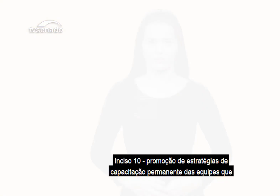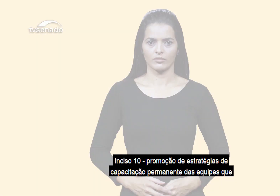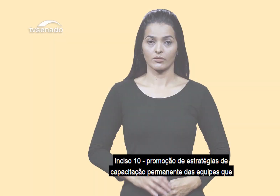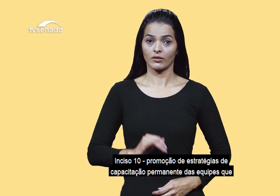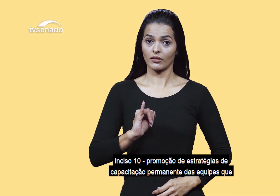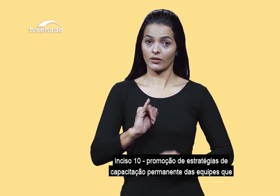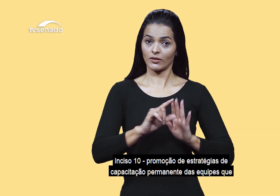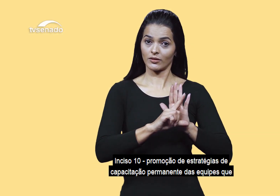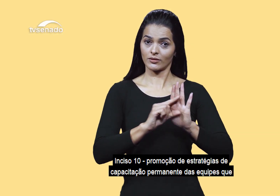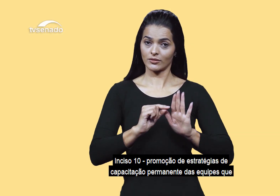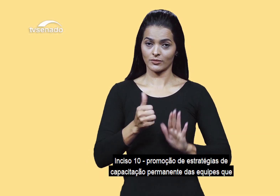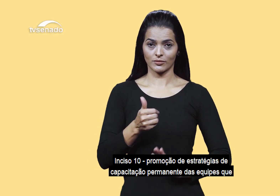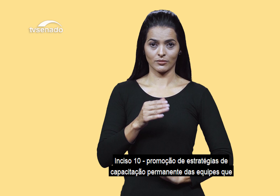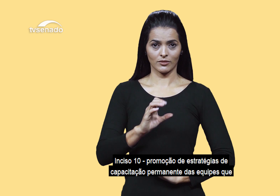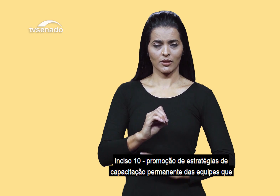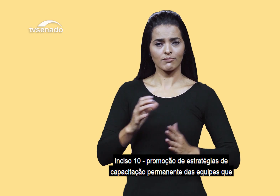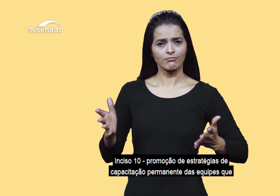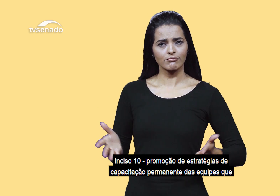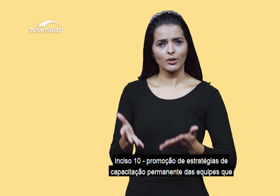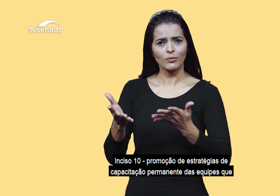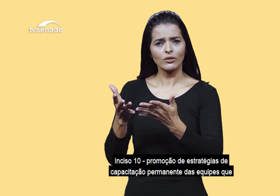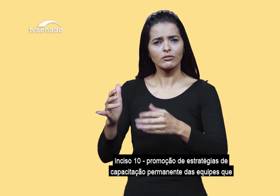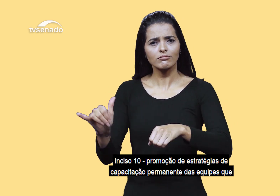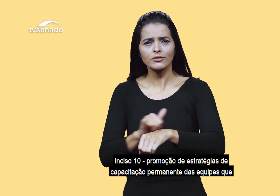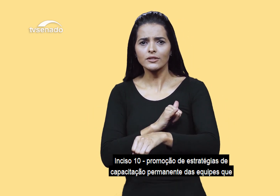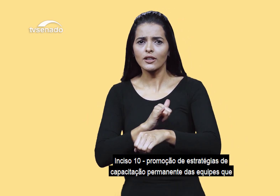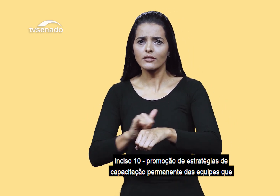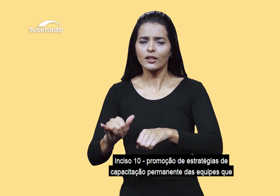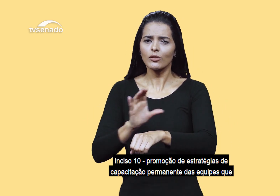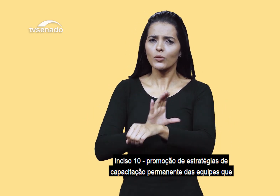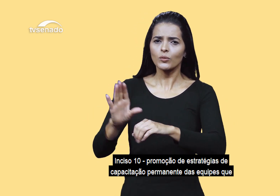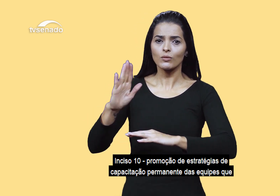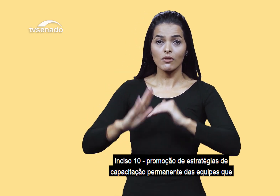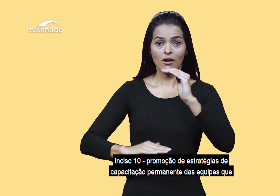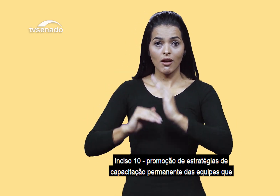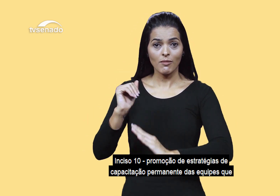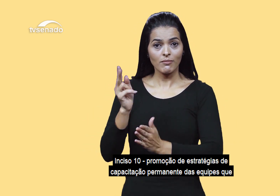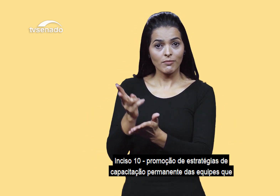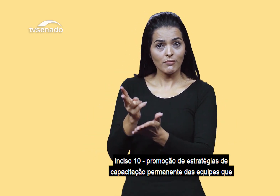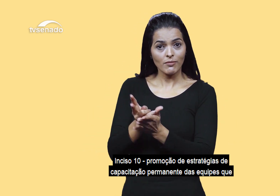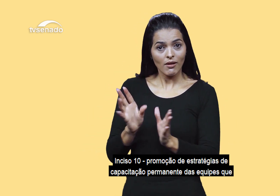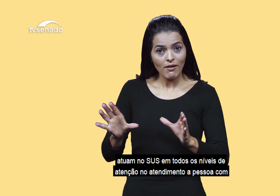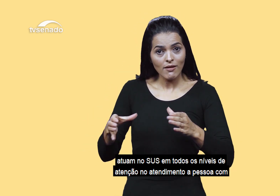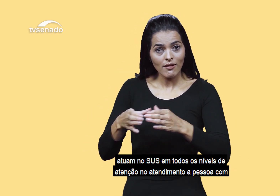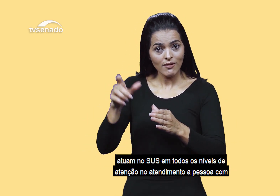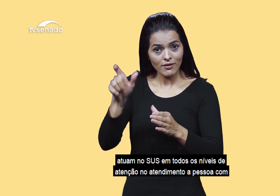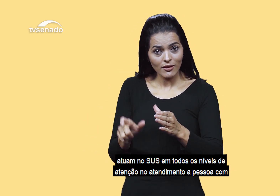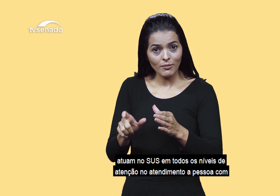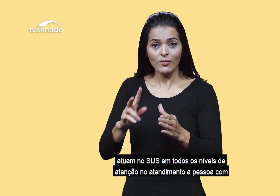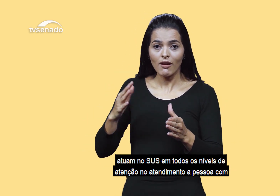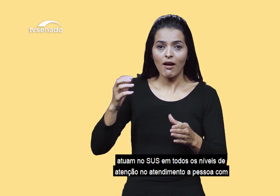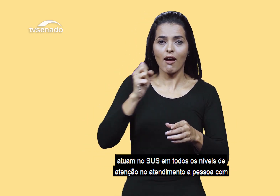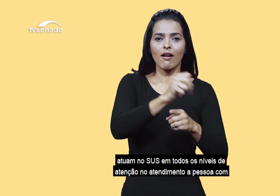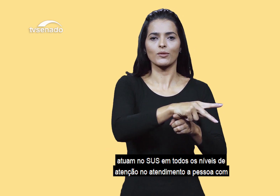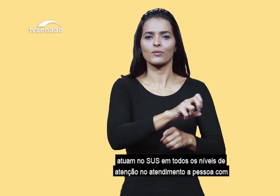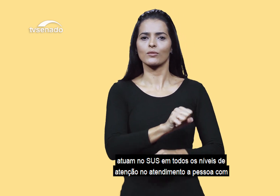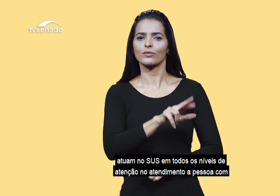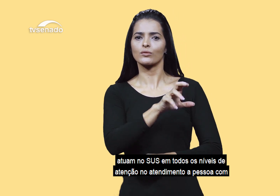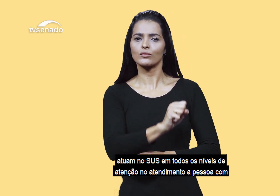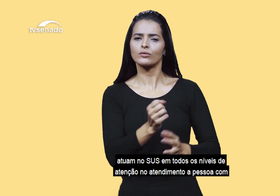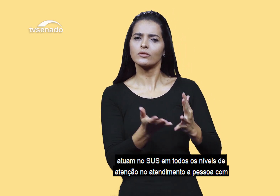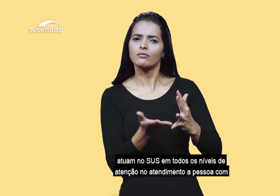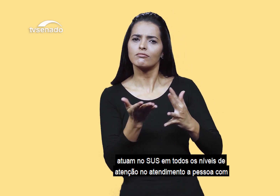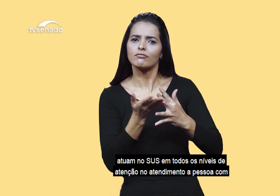Inciso 10º. Promoção de estratégias de capacitação permanente das equipes que atuam no SUS, em